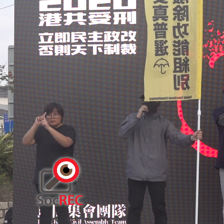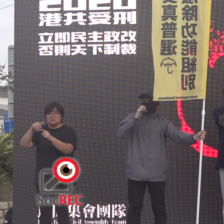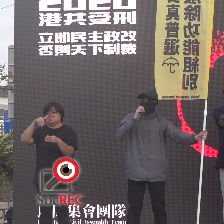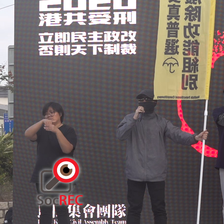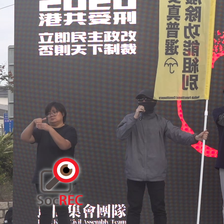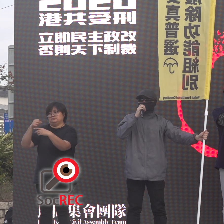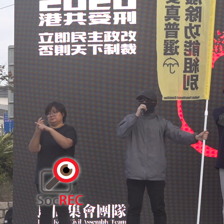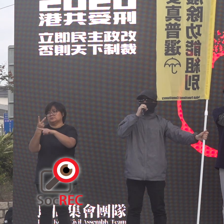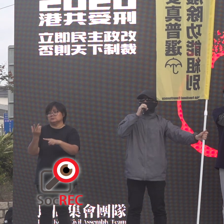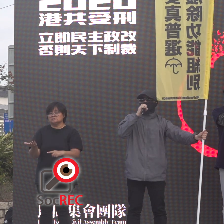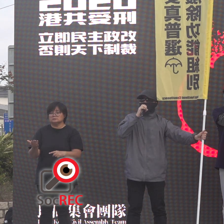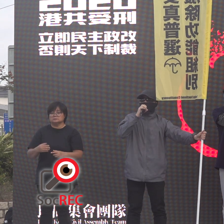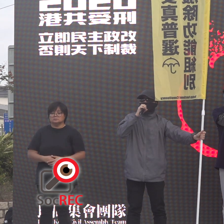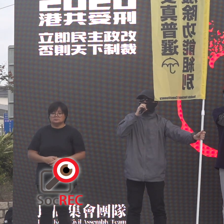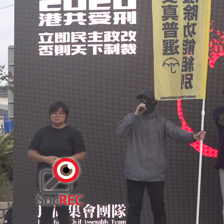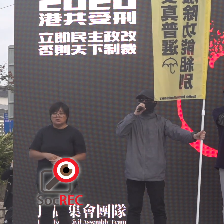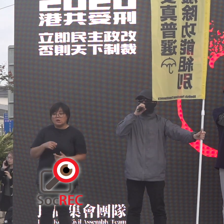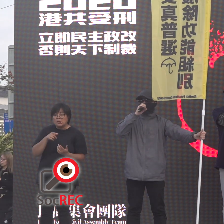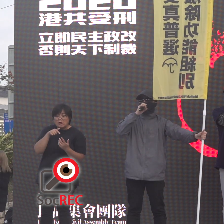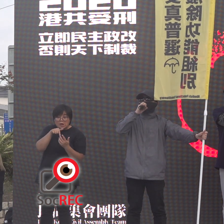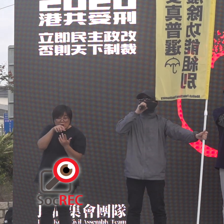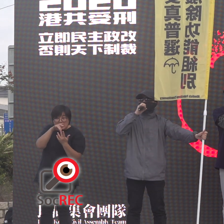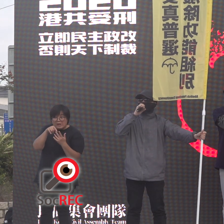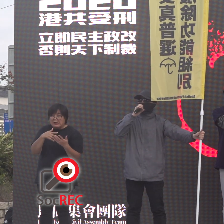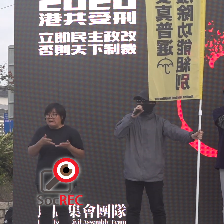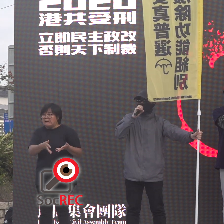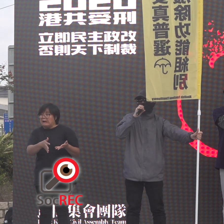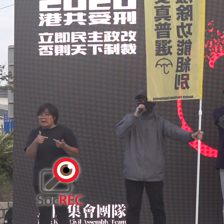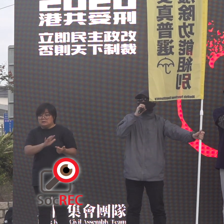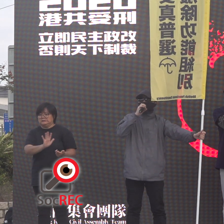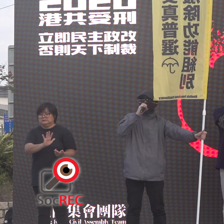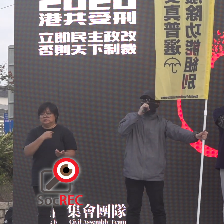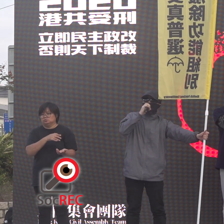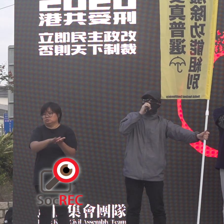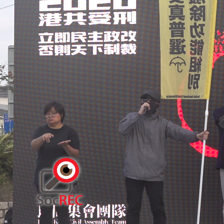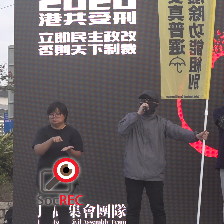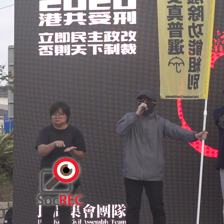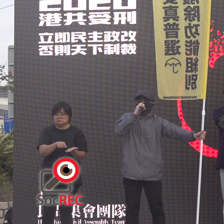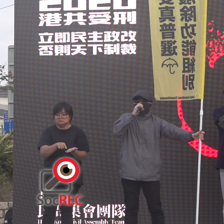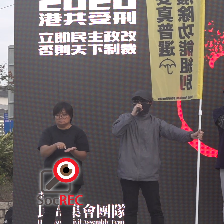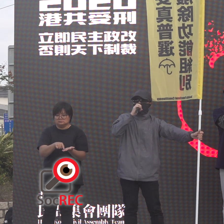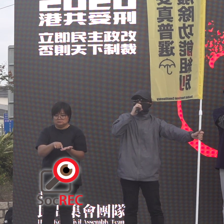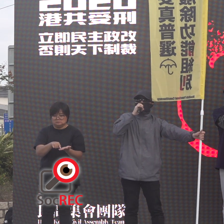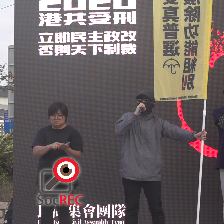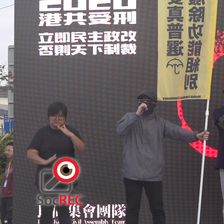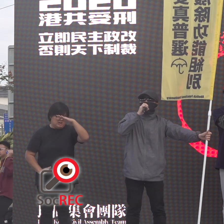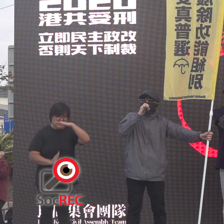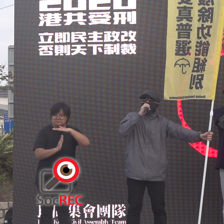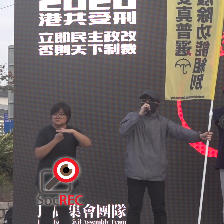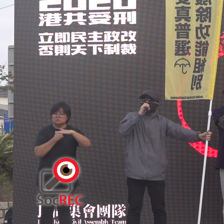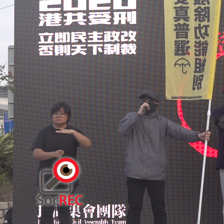今年我們是會跟大家一起去推動爭取廢除功能組